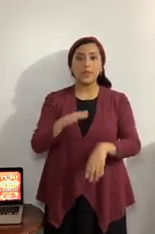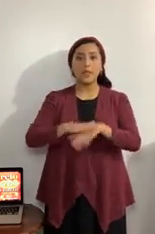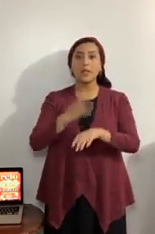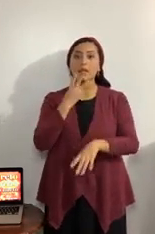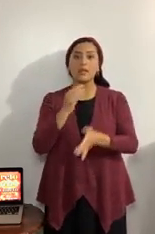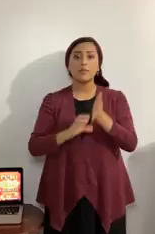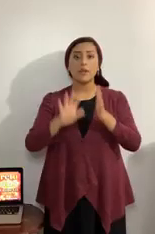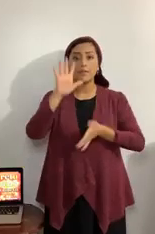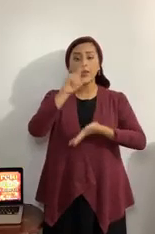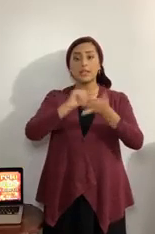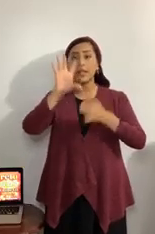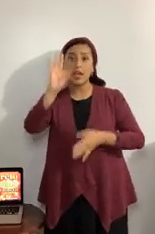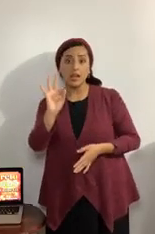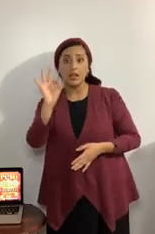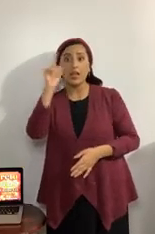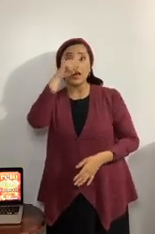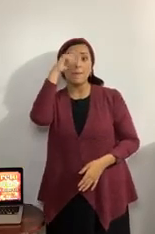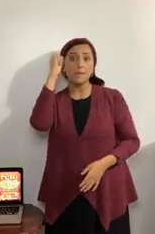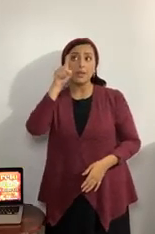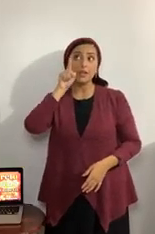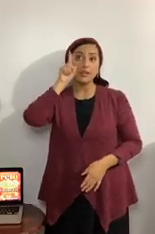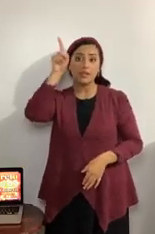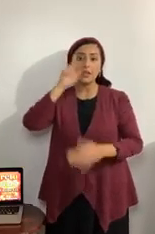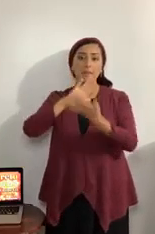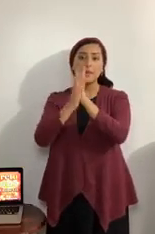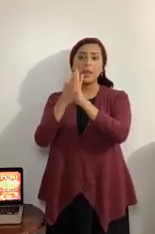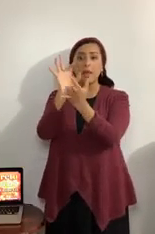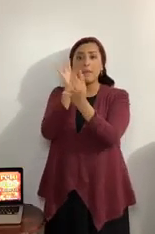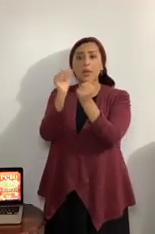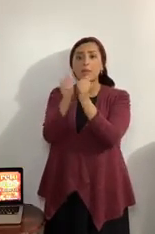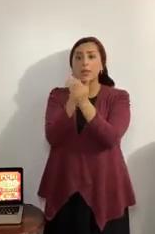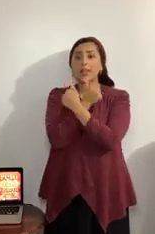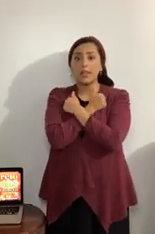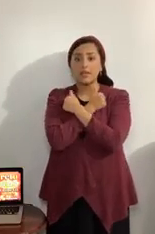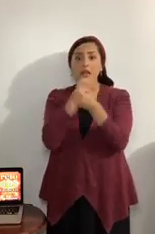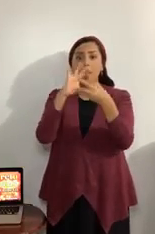5:9 dice, porque Él fue perfeccionado en el amor, está hablando de Yahshua HaMashiach,